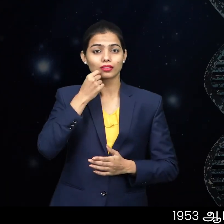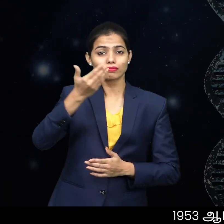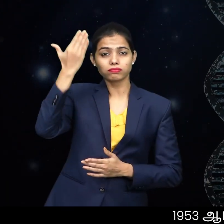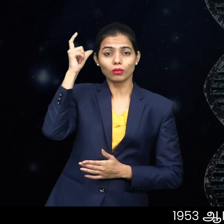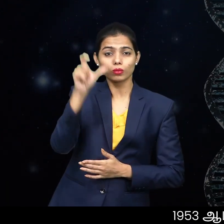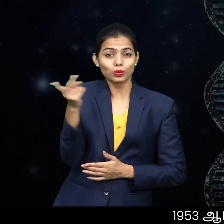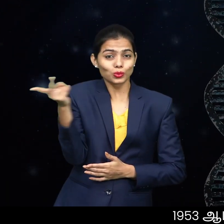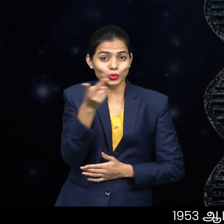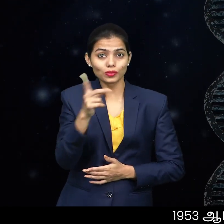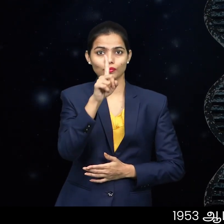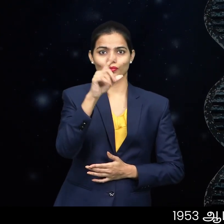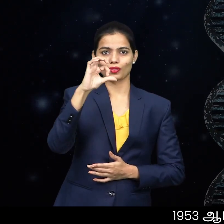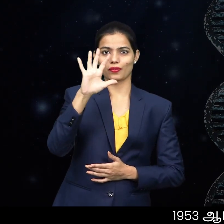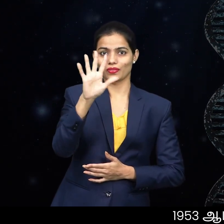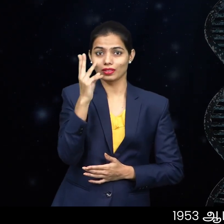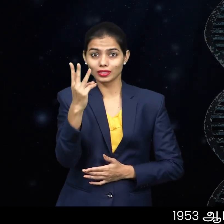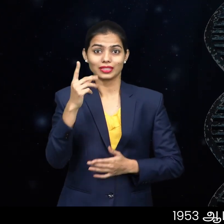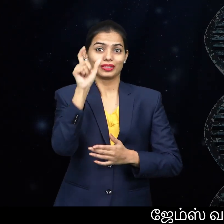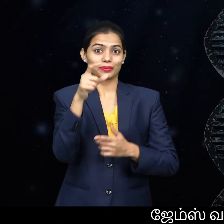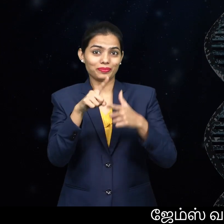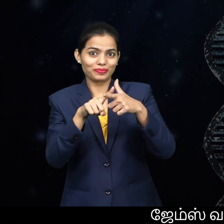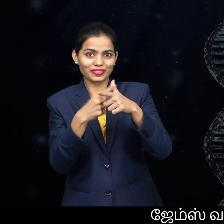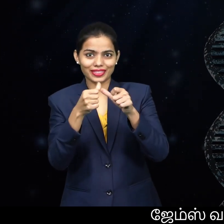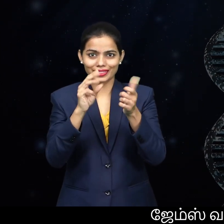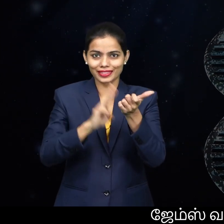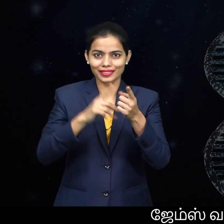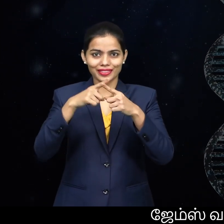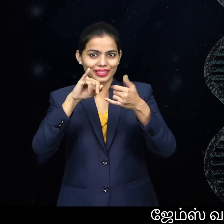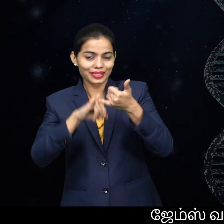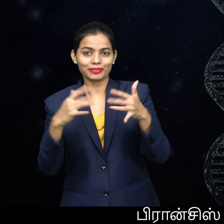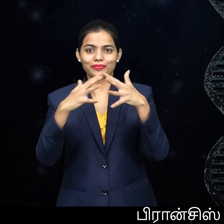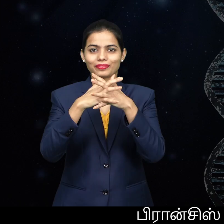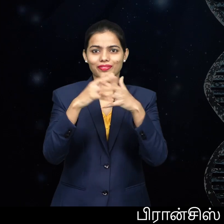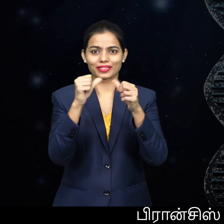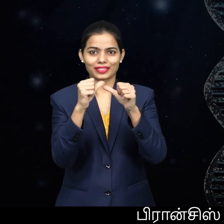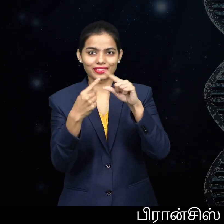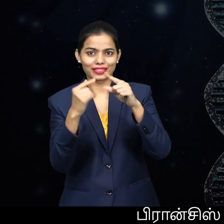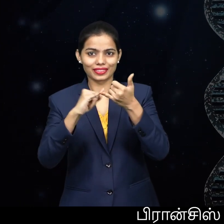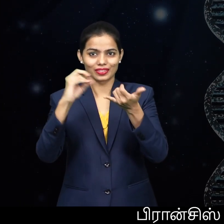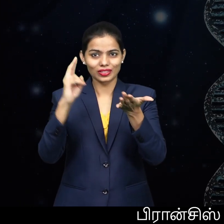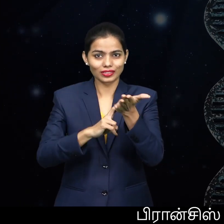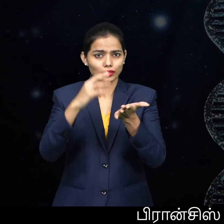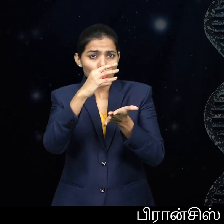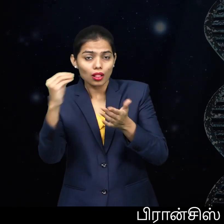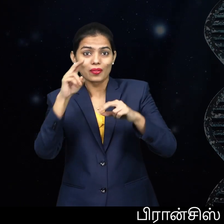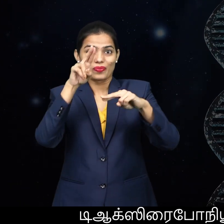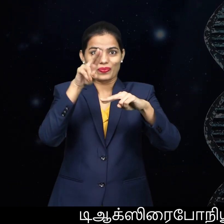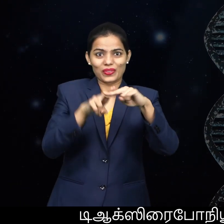ஆயிரத்து 953ஆம் ஆண்டில் ஜேம்ஸ் வாட்ஸ்மன் மற்றும் பிரான்சிஸ் கிரீக் ஆகியோர்